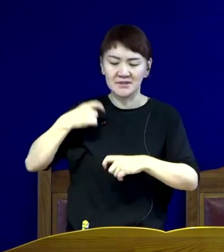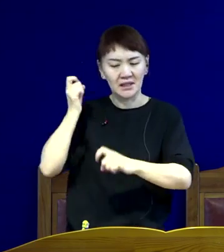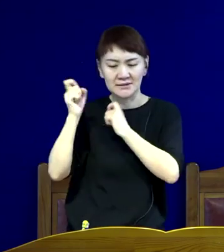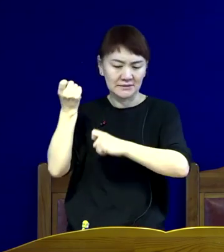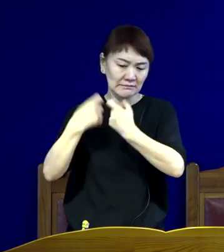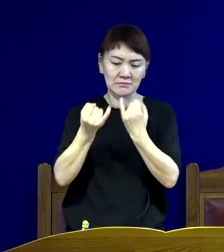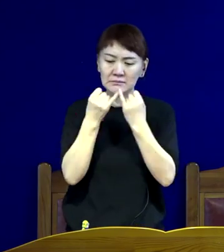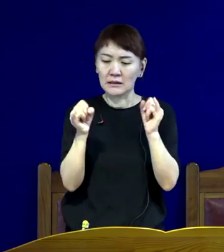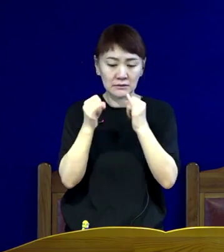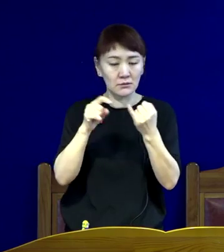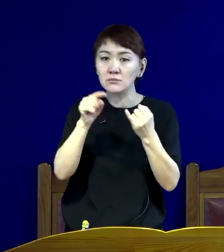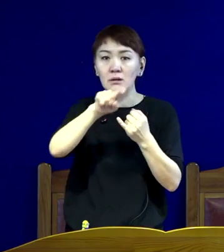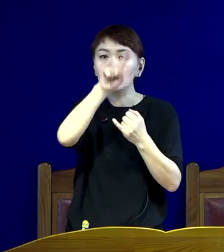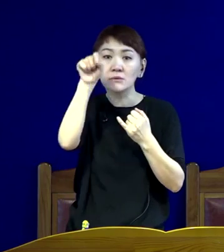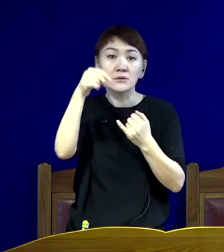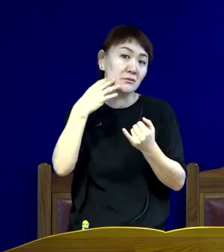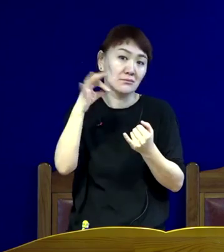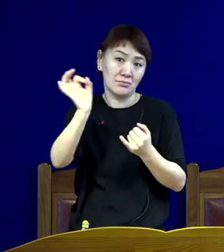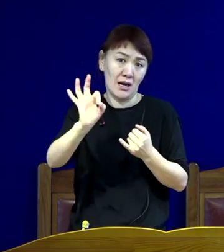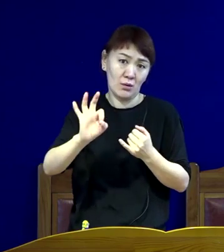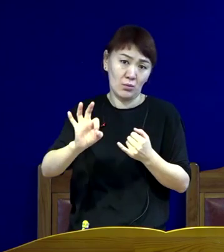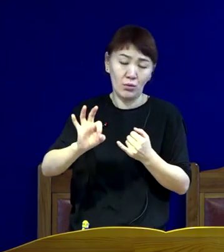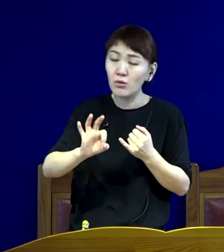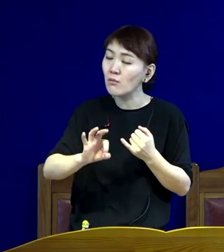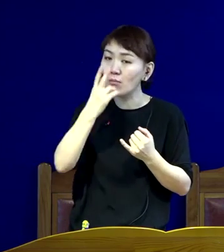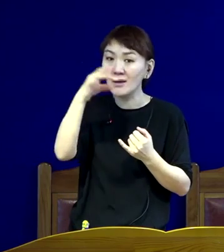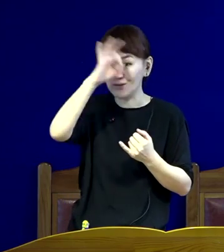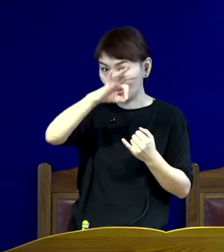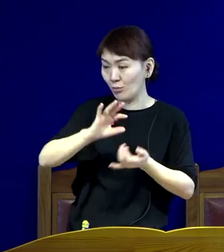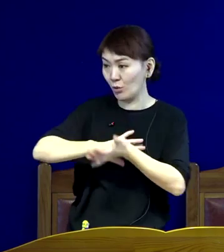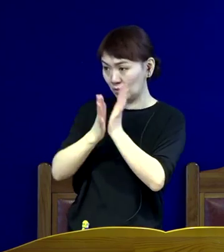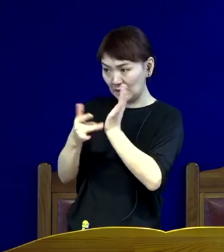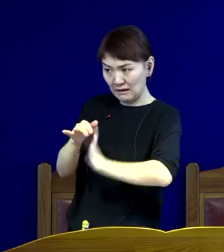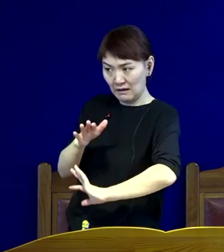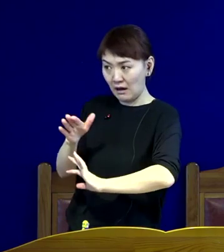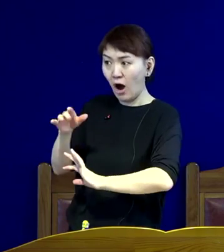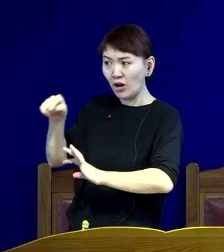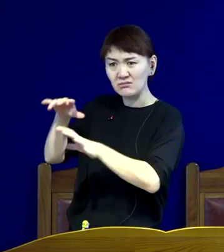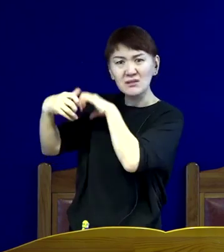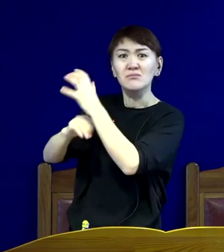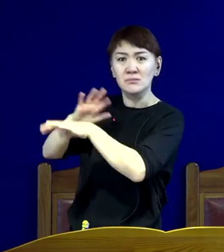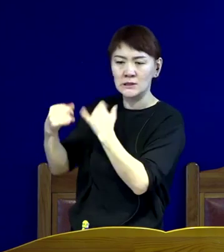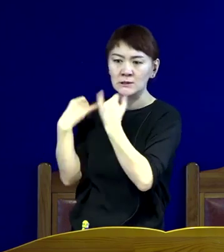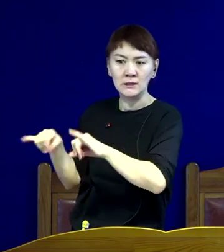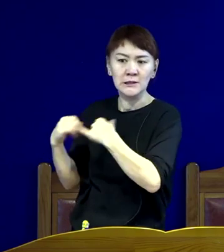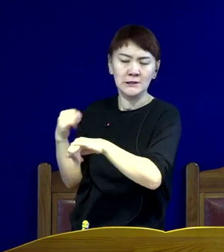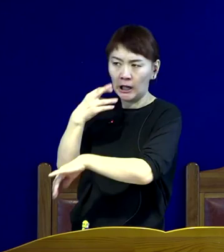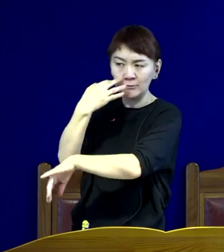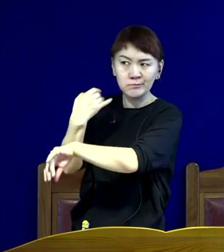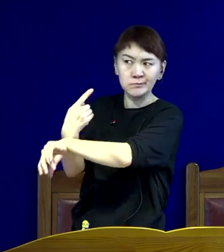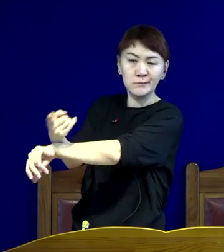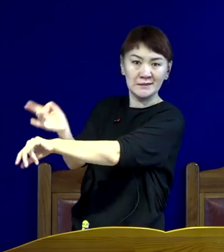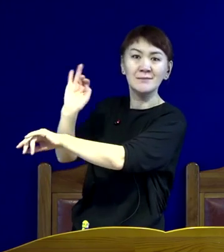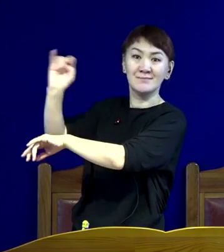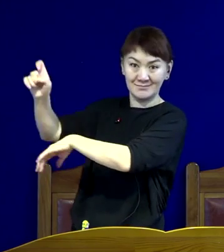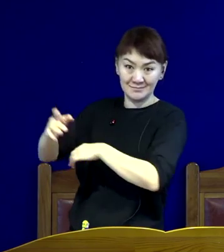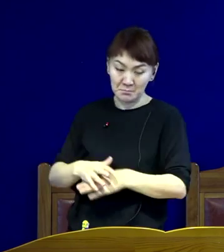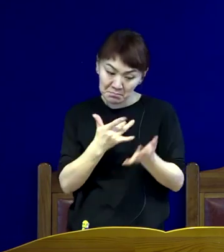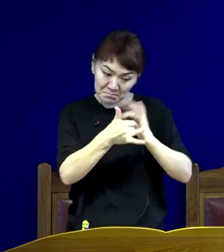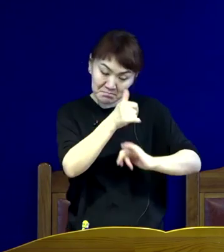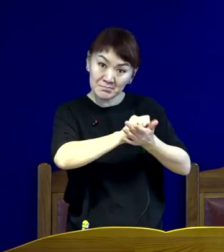хүмүүс салахыг их хийж байгаа. За тэгээ дахин гэрэлдэг бас харин Библиэр бол Матай 19-р